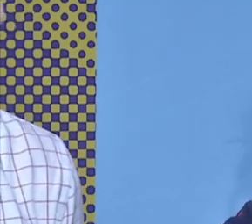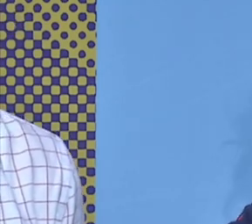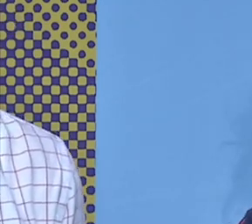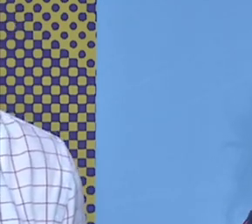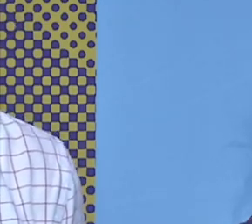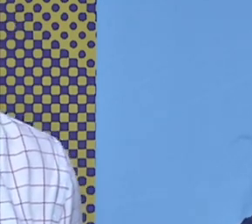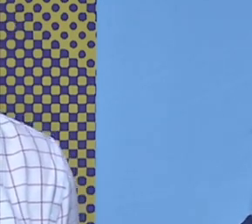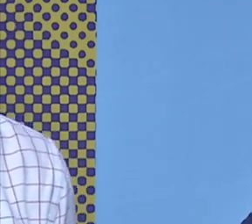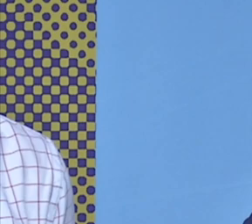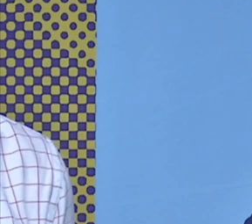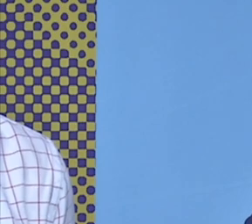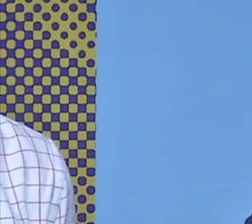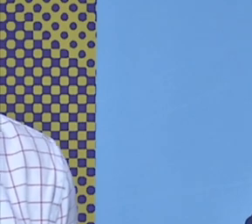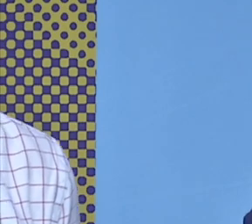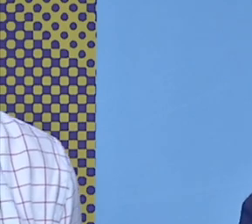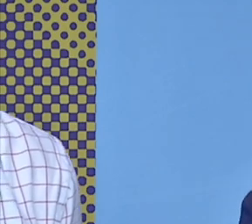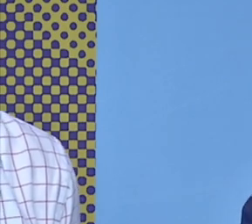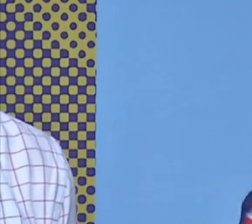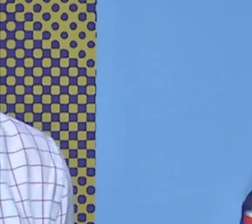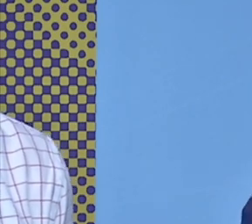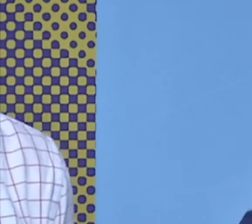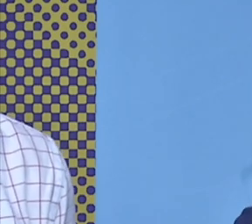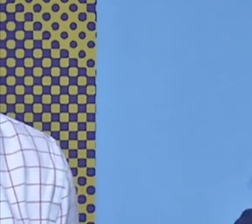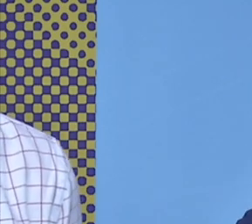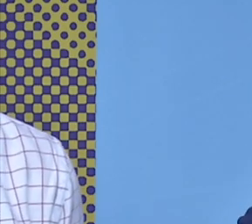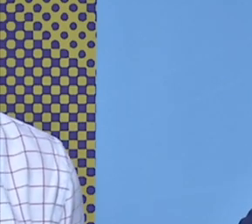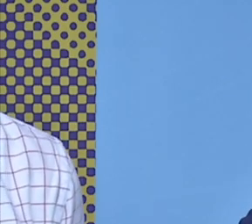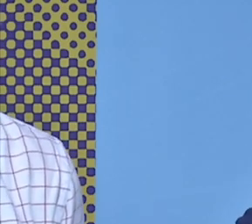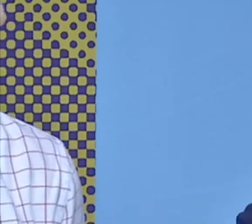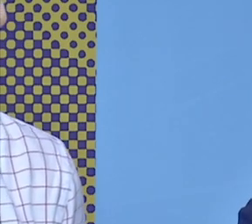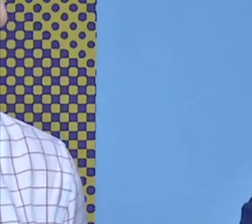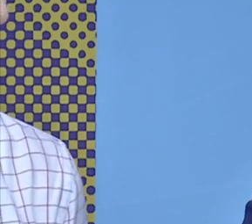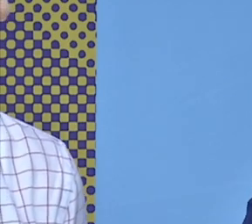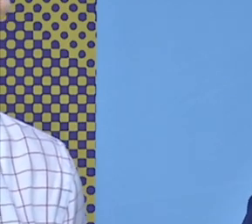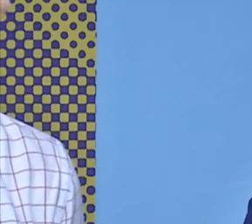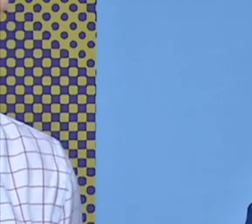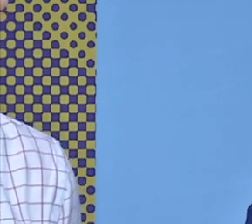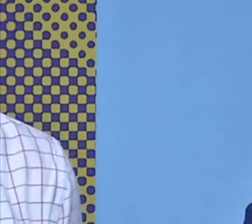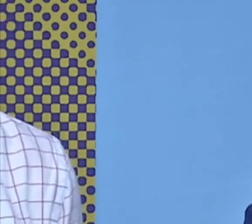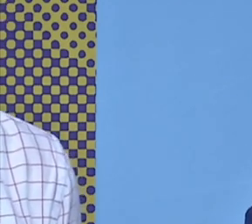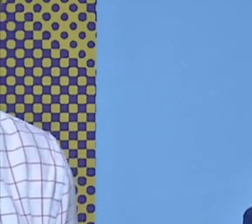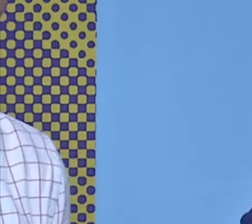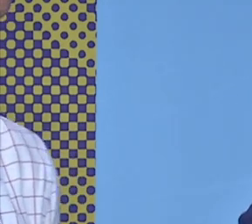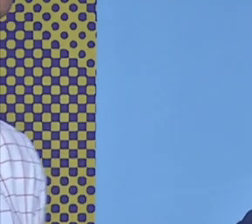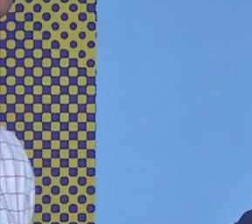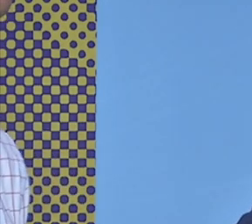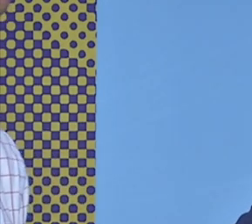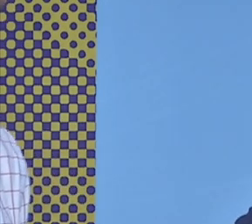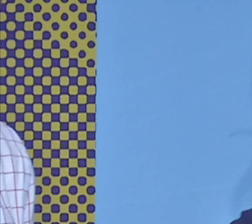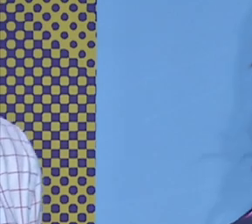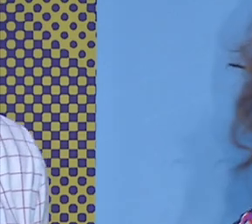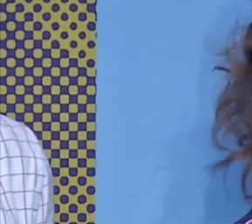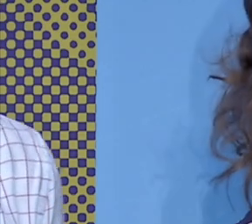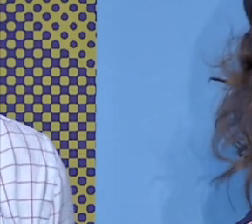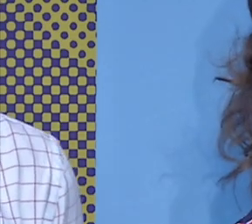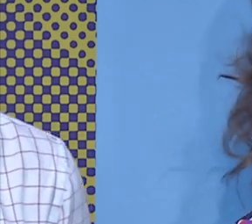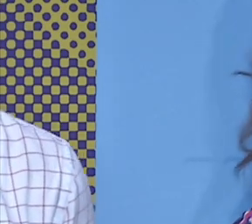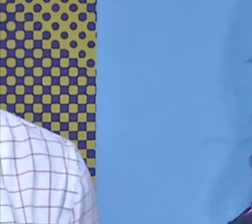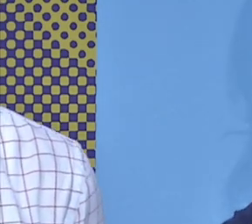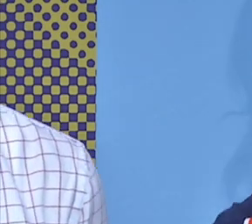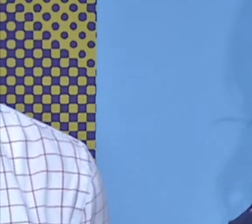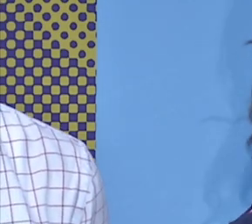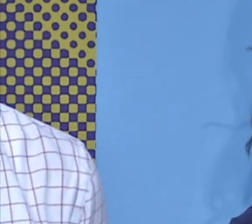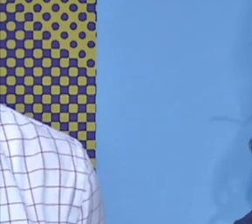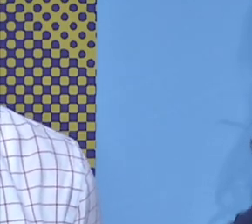stor drivkraft för att starta sitt företag och förverkliga sin dröm, det är inte riktigt det är inte, det genomsyrar kanske inte det svenska